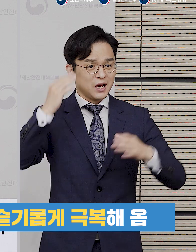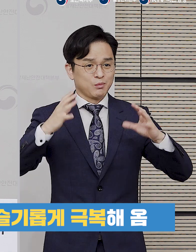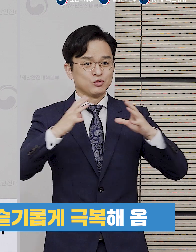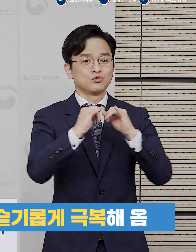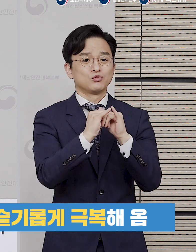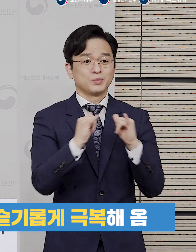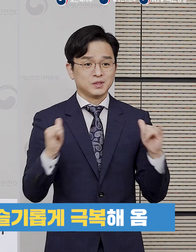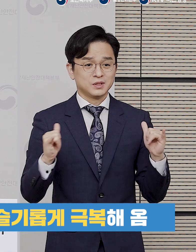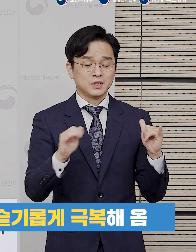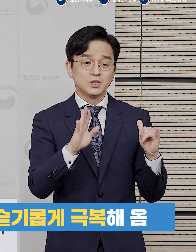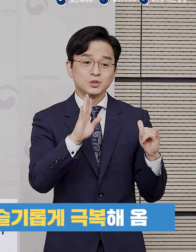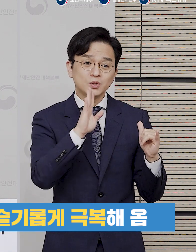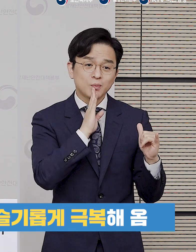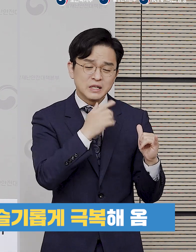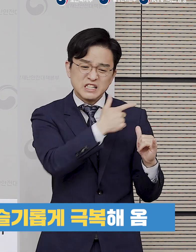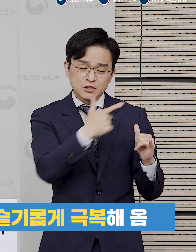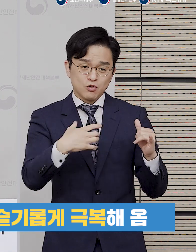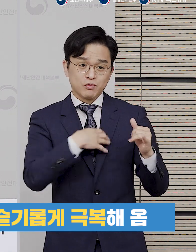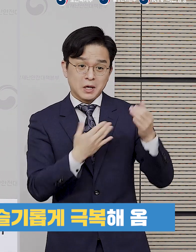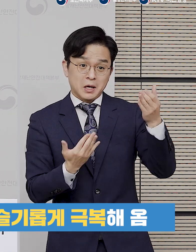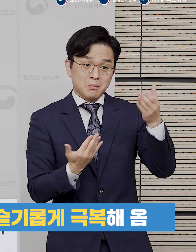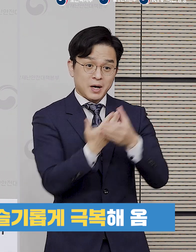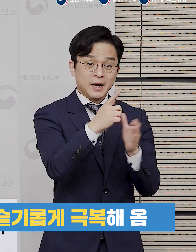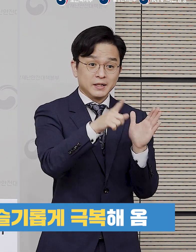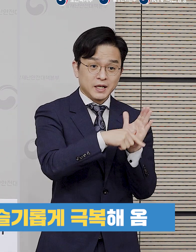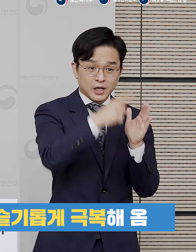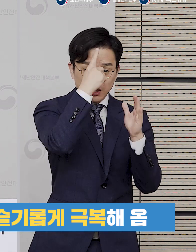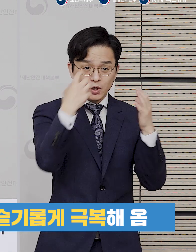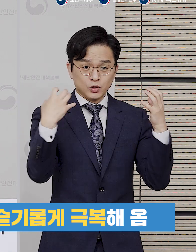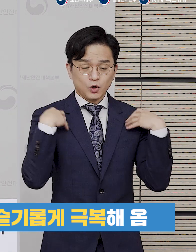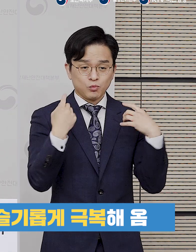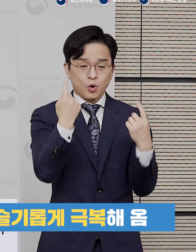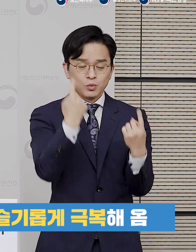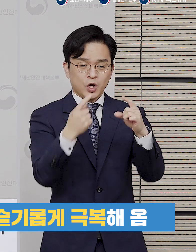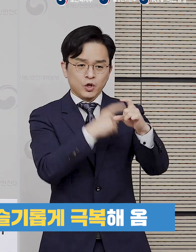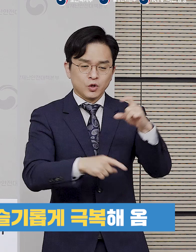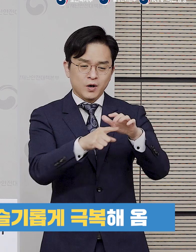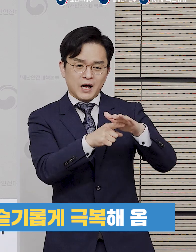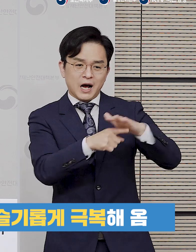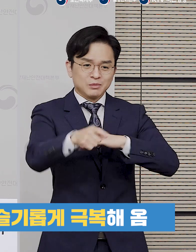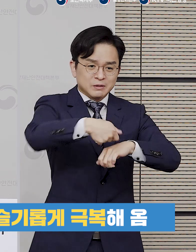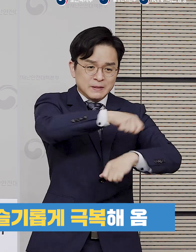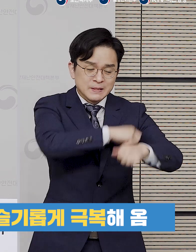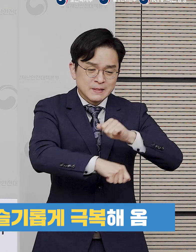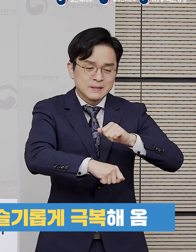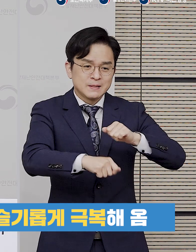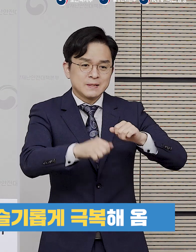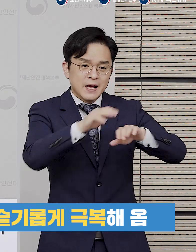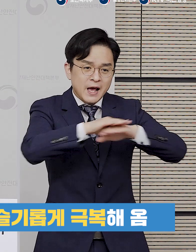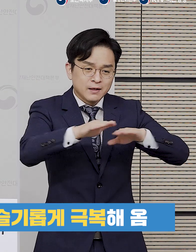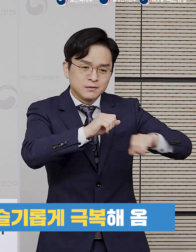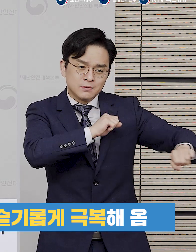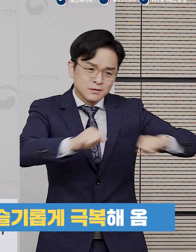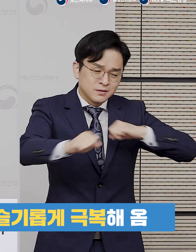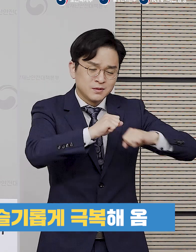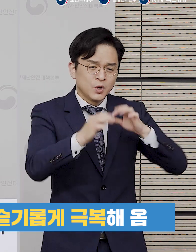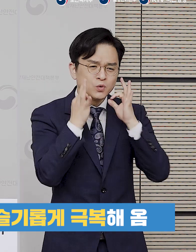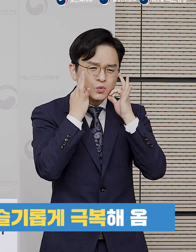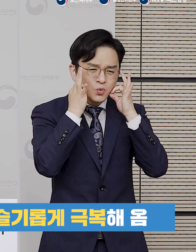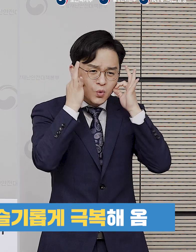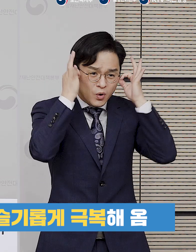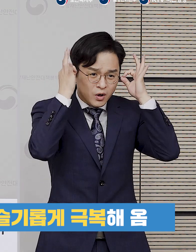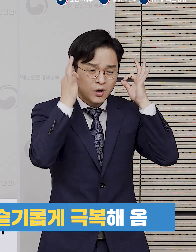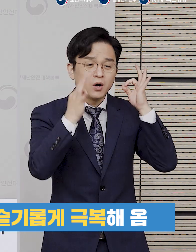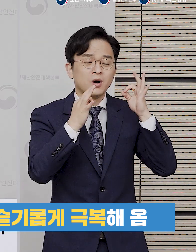우리 국민들은 늘 위기 때마다 정부보다 앞장서서 힘을 모아왔고 슬기롭게 위기를